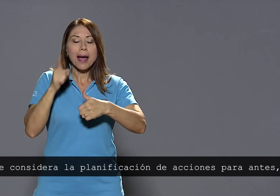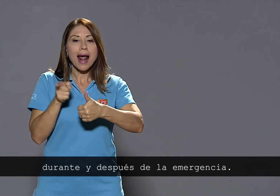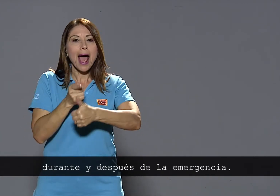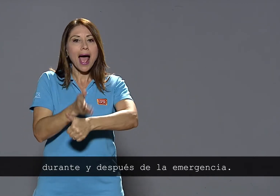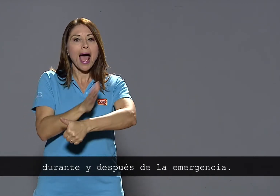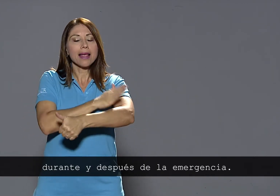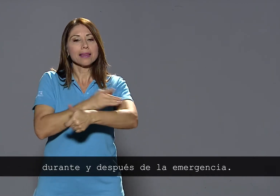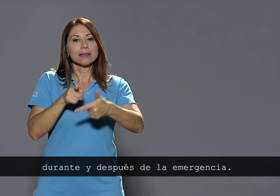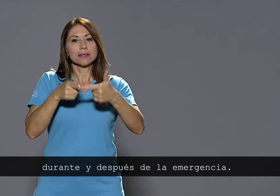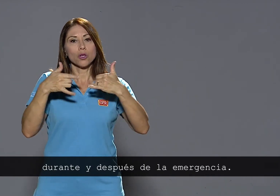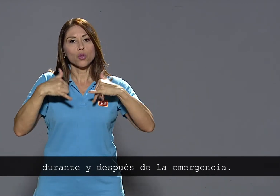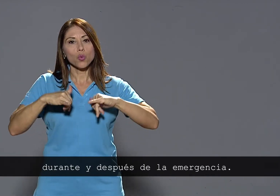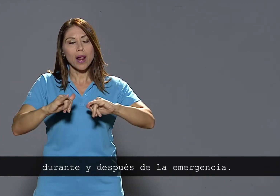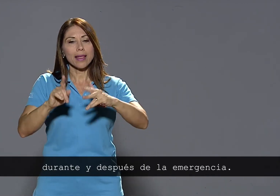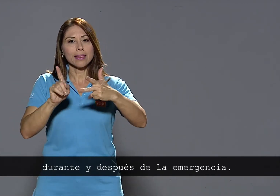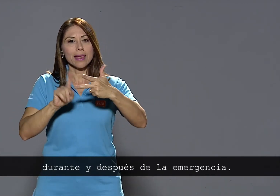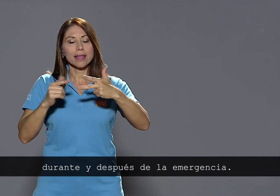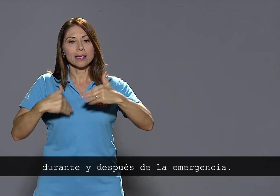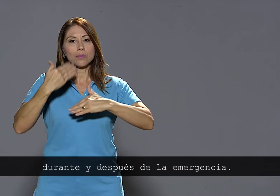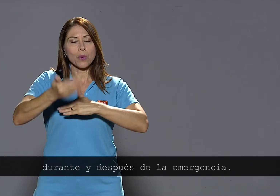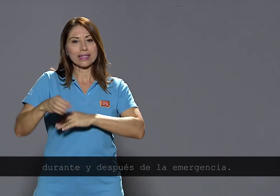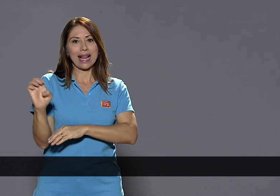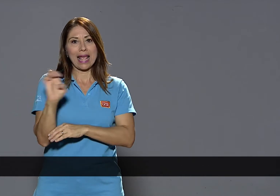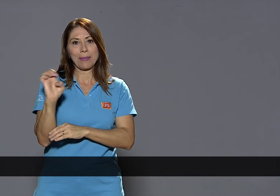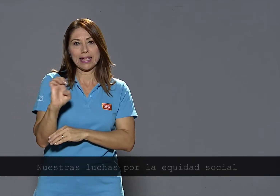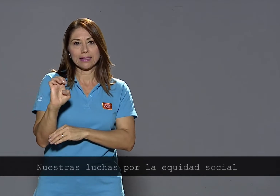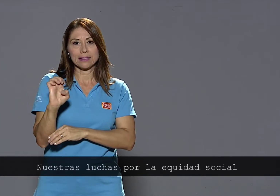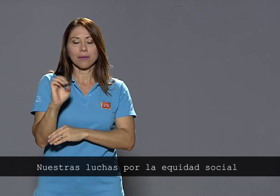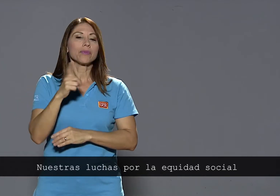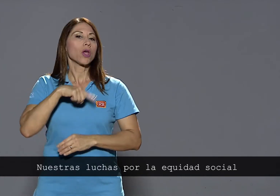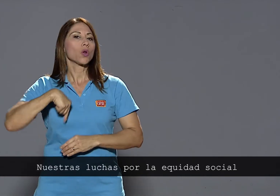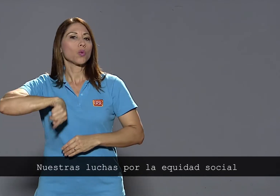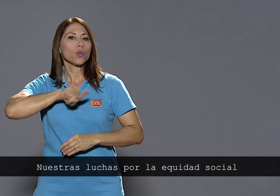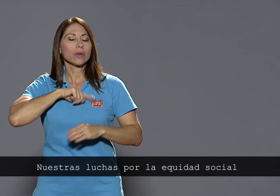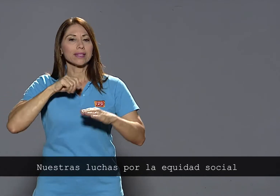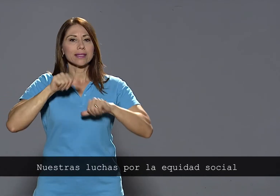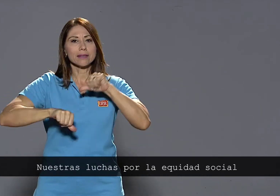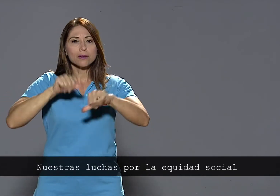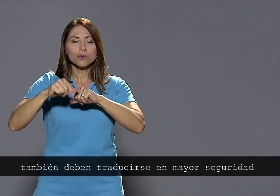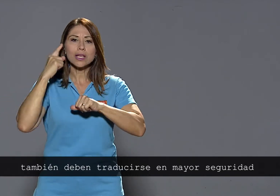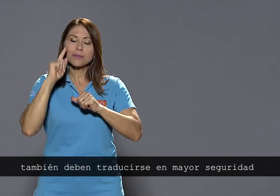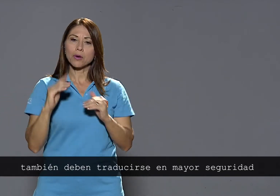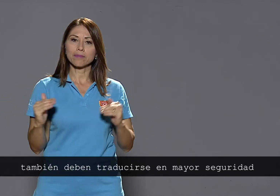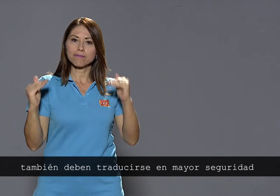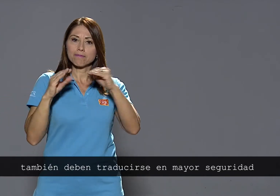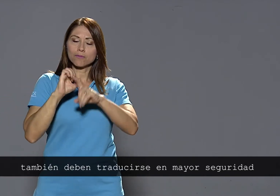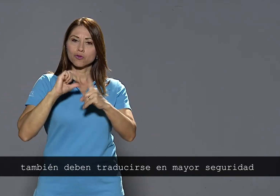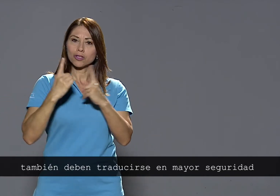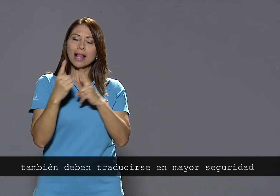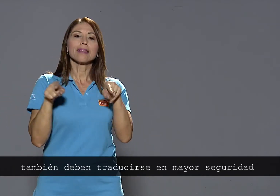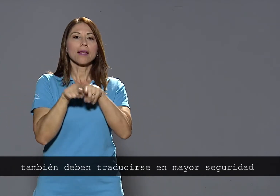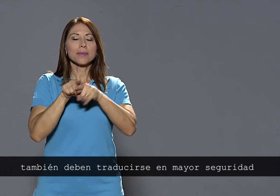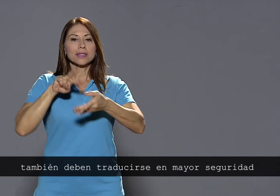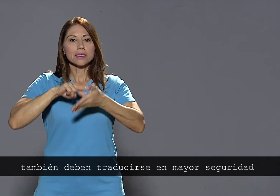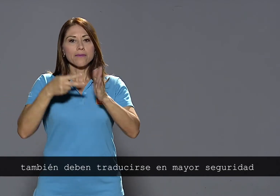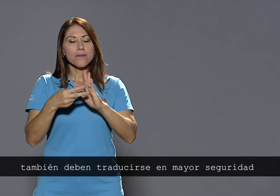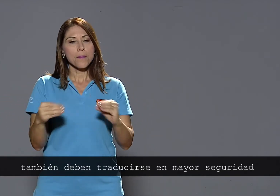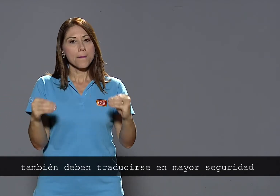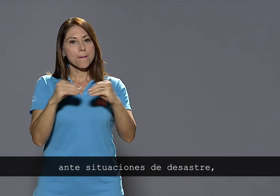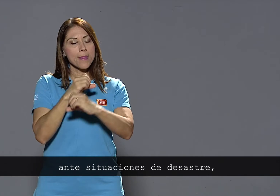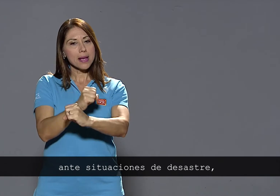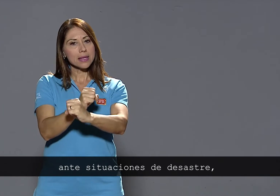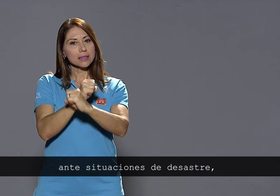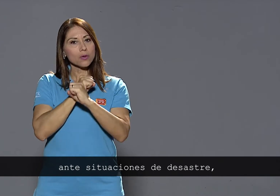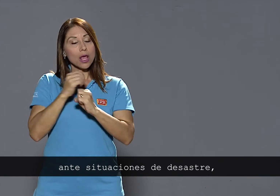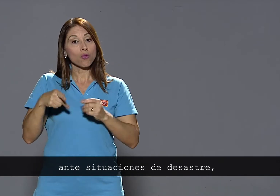antes, durante y después de la emergencia. Nuestras luchas por la equidad social también deben traducirse en mayor